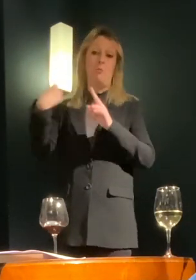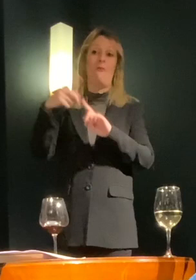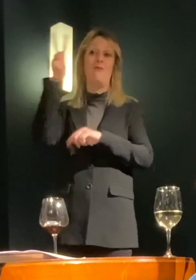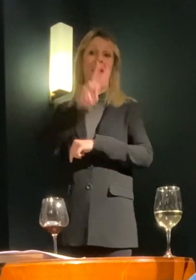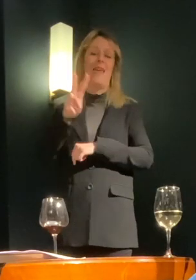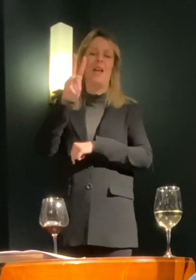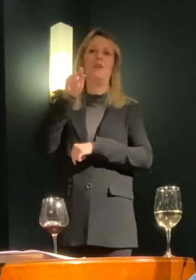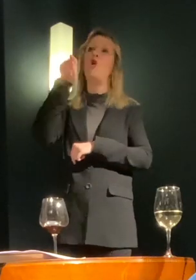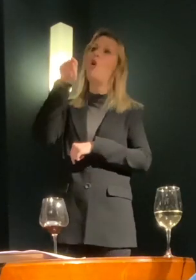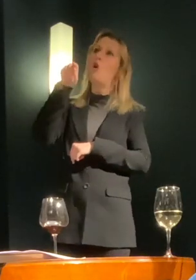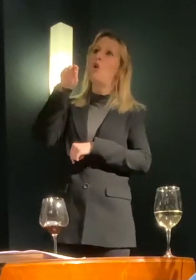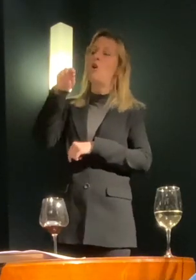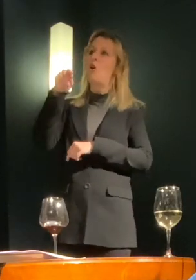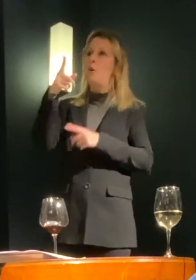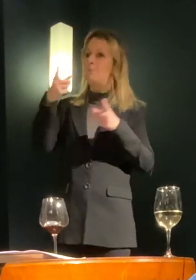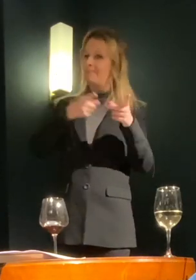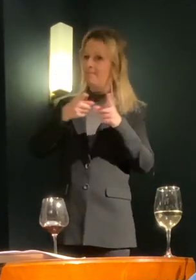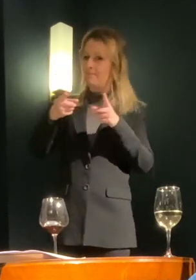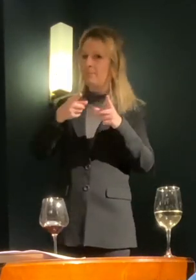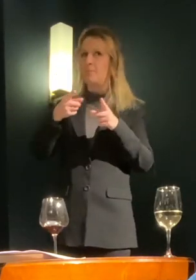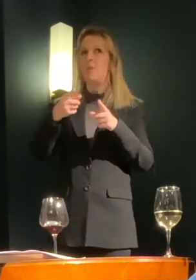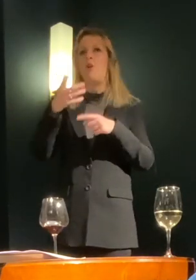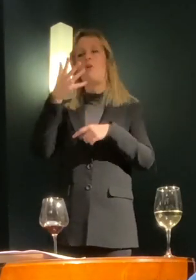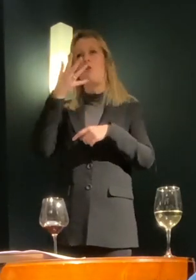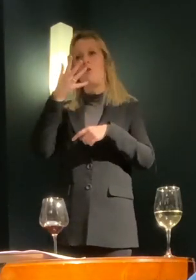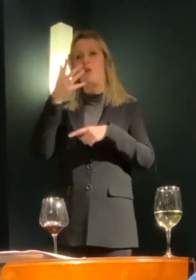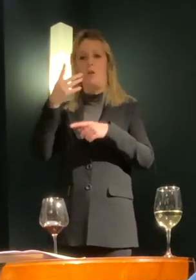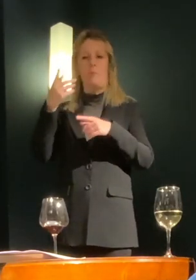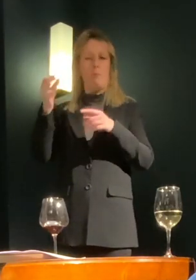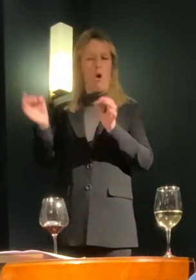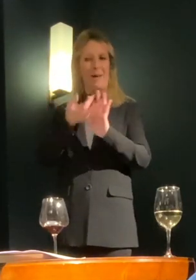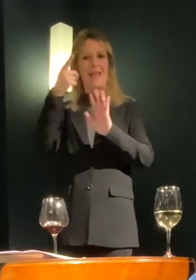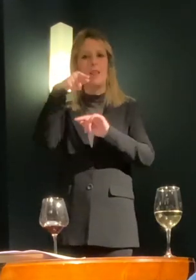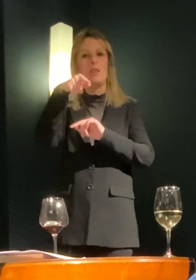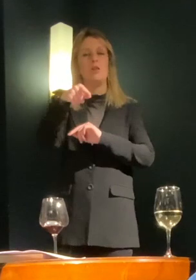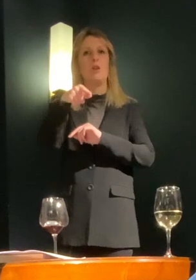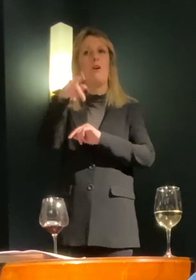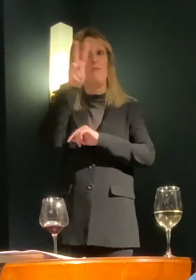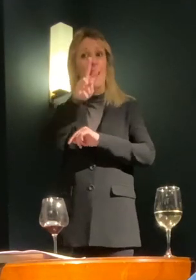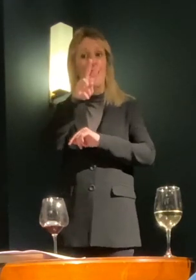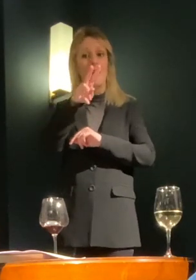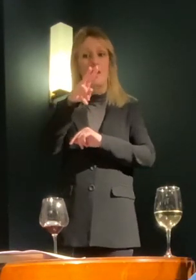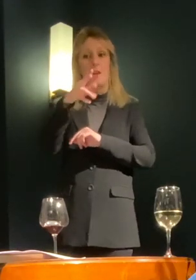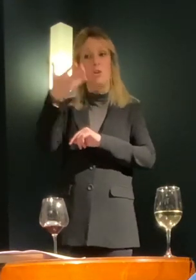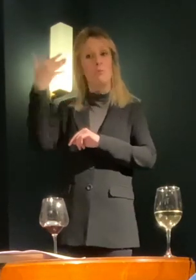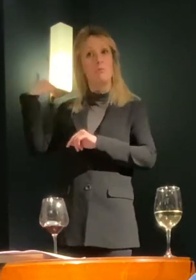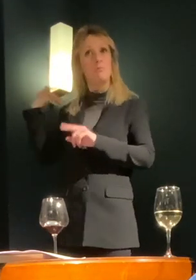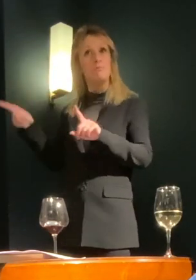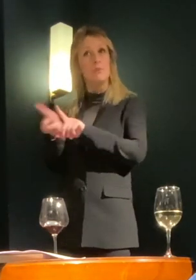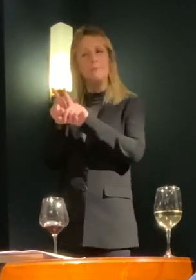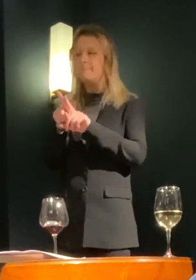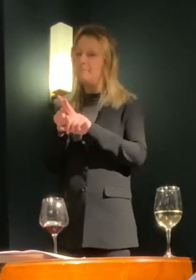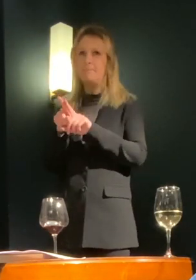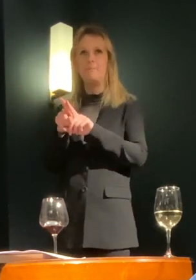a un certo punto comincia a tenere in piedi più situazioni, per cui Valerio non è più il Valerio che è sempre stato, ma è il